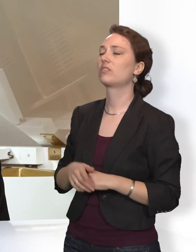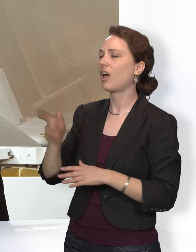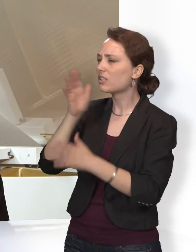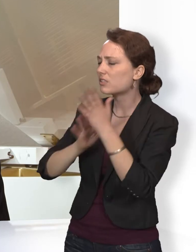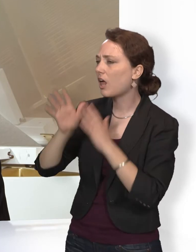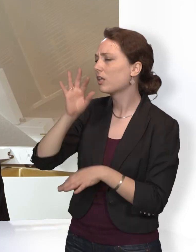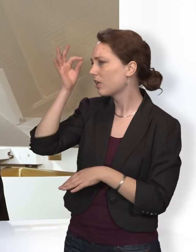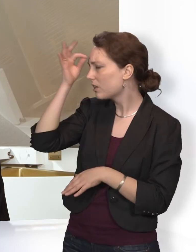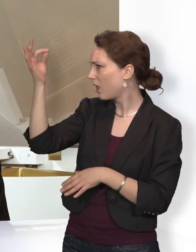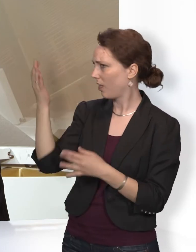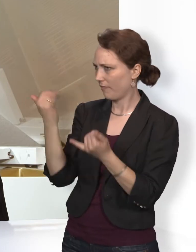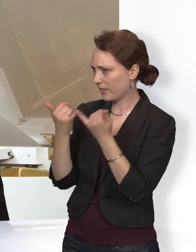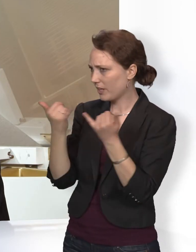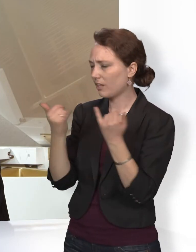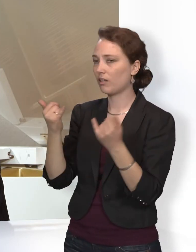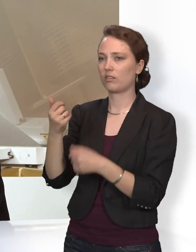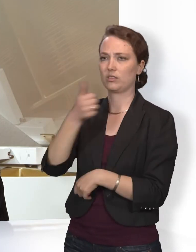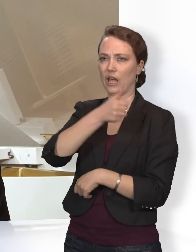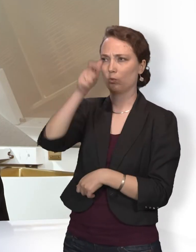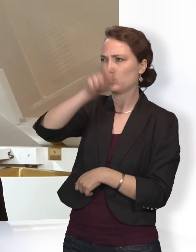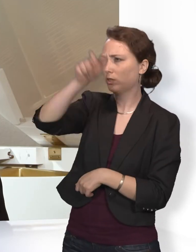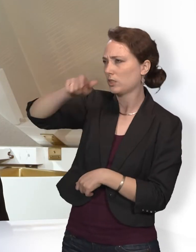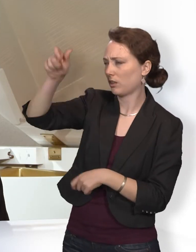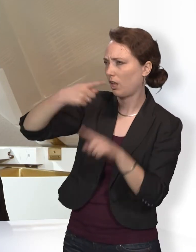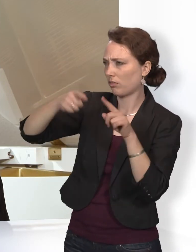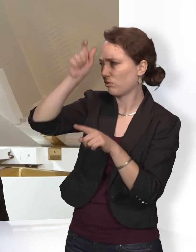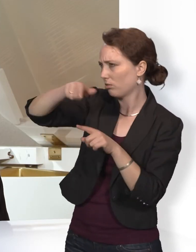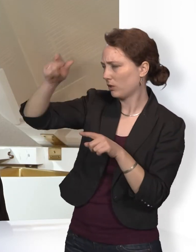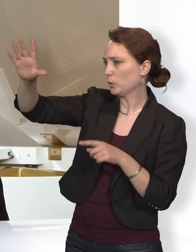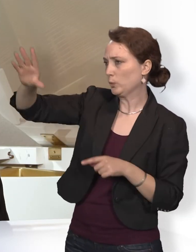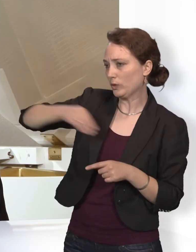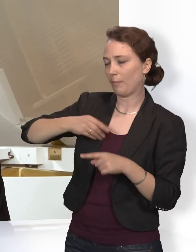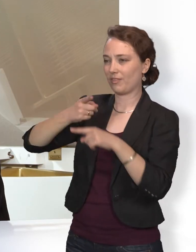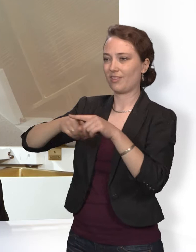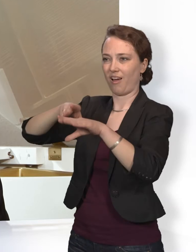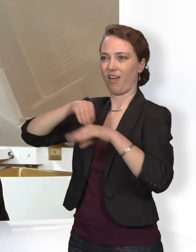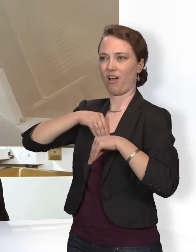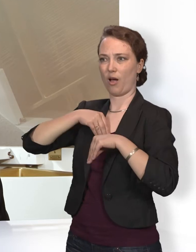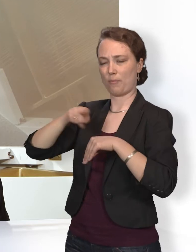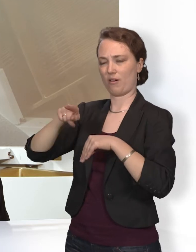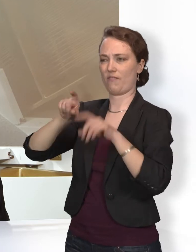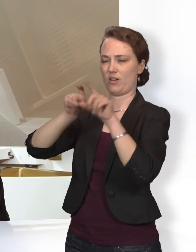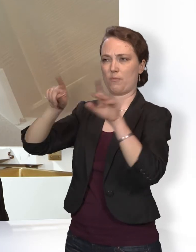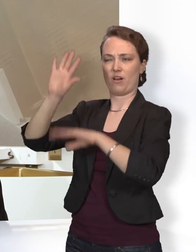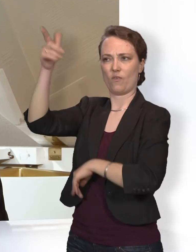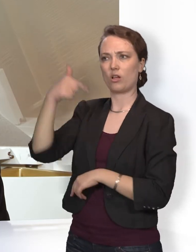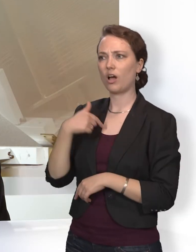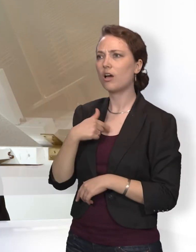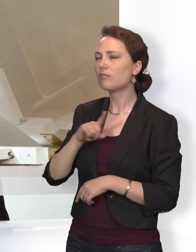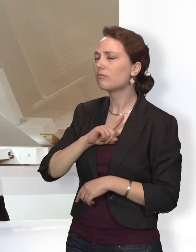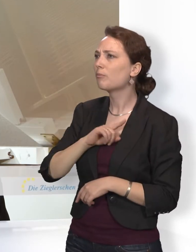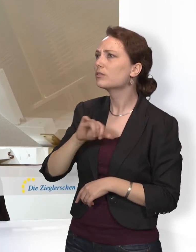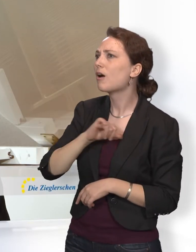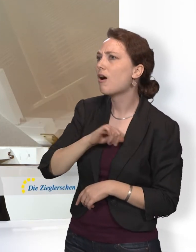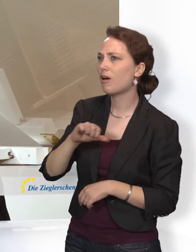diese Idee mit tausenden anderen Teilhaber zu werden an einem erfolgreichen Unternehmen, da fand ich das klasse. Als ich dann mit 15